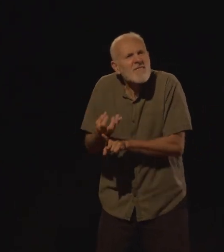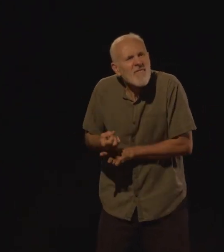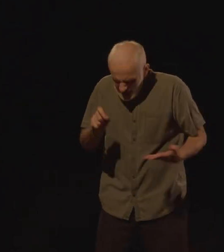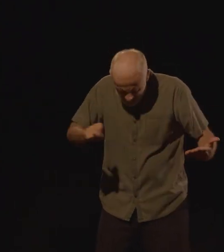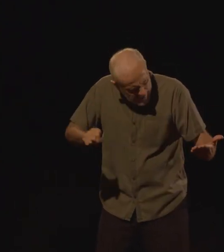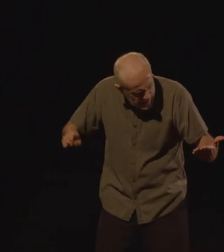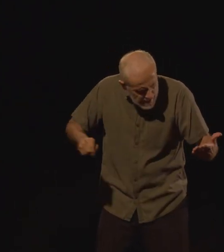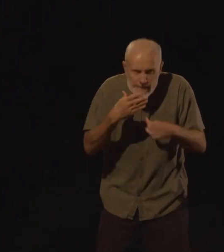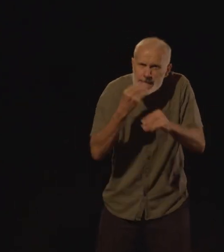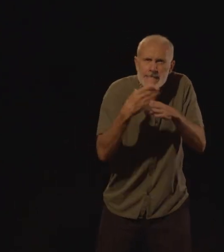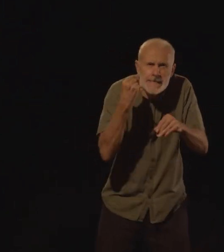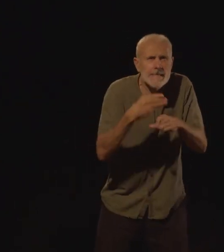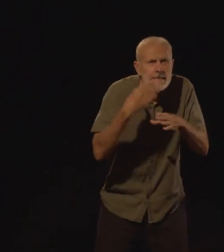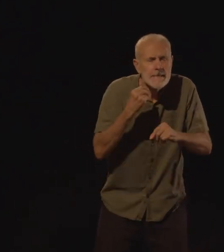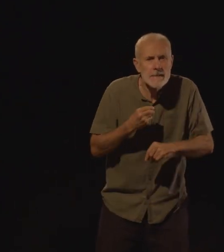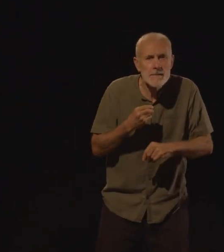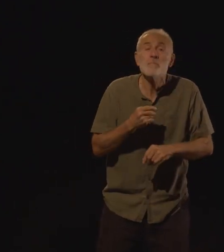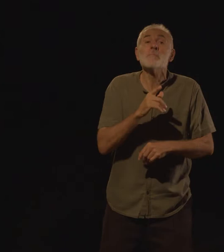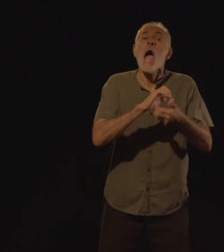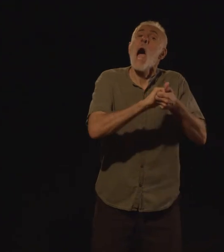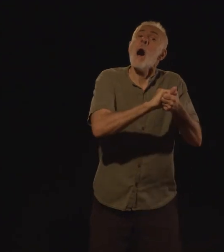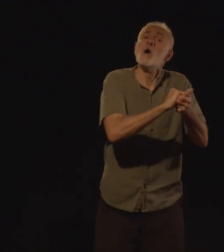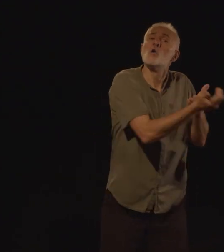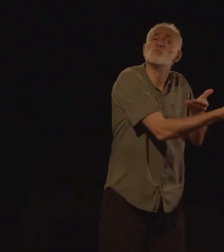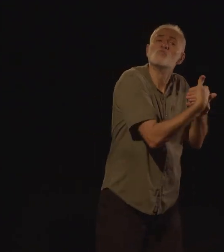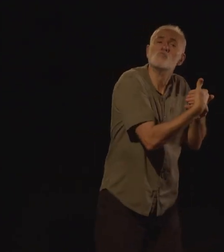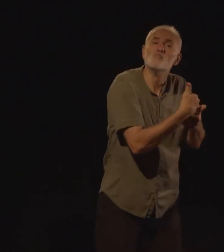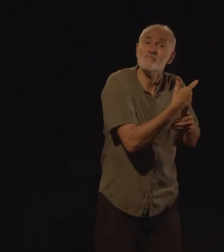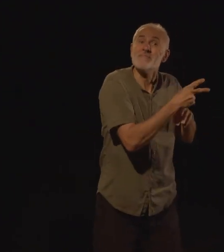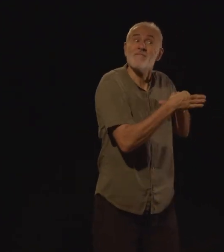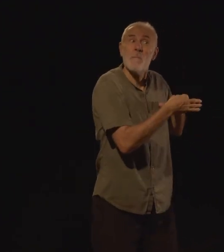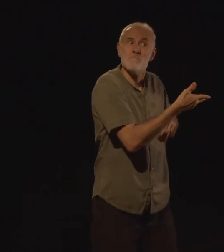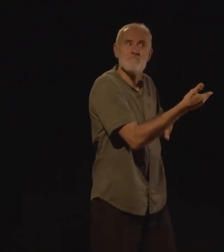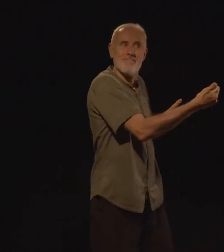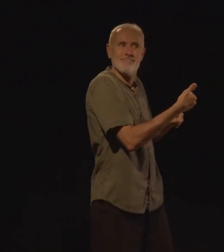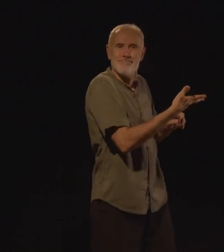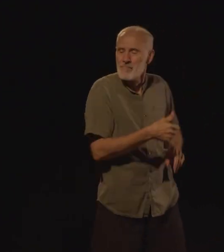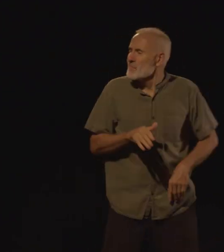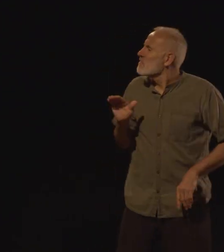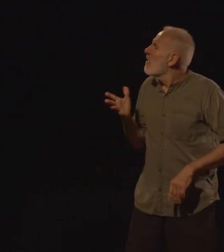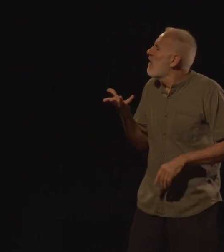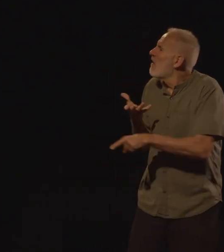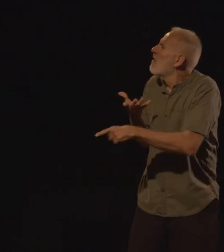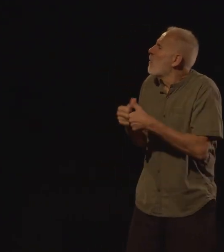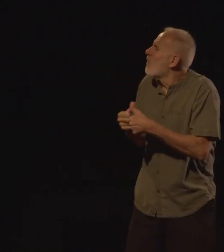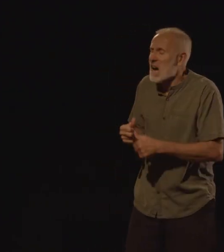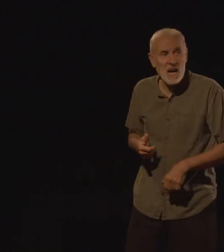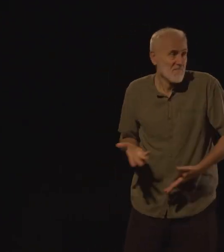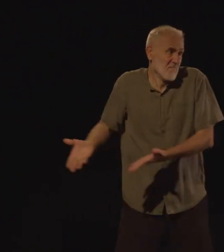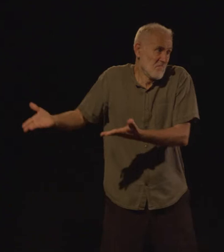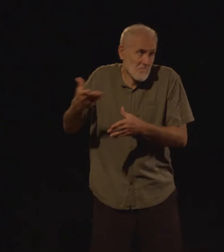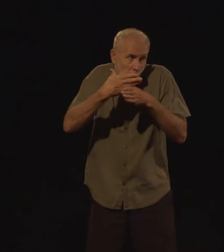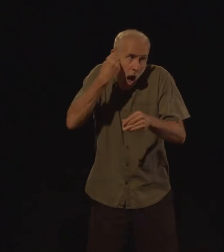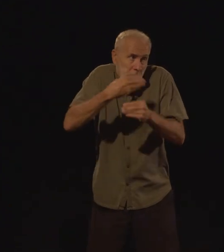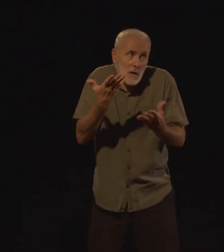caractères chinois. Et quand des gens venaient en visite et demandaient à la femme des nouvelles de son mari, elle disait « Eh bien voilà, maintenant, il